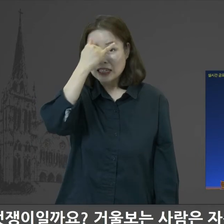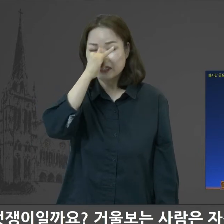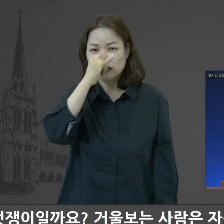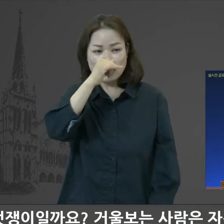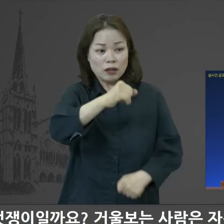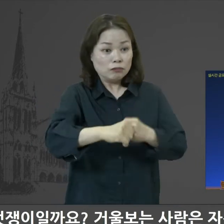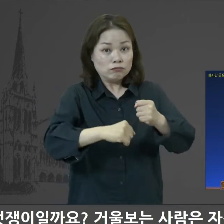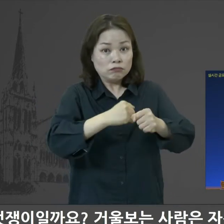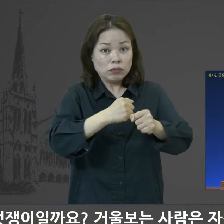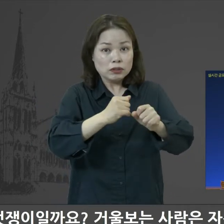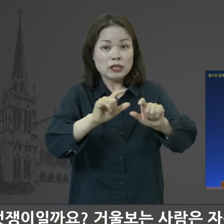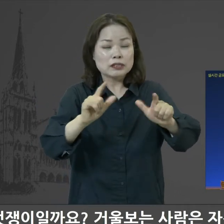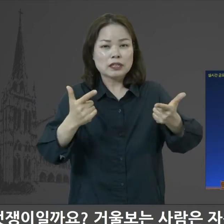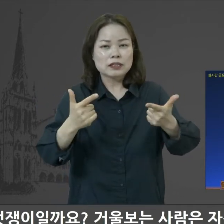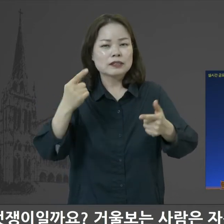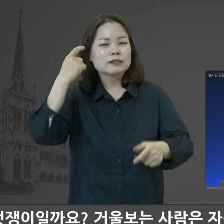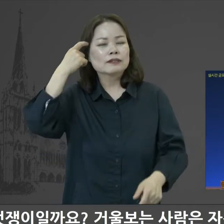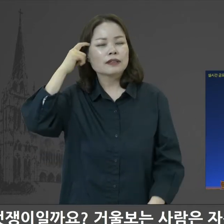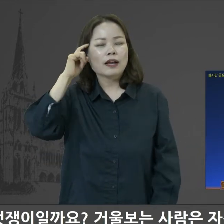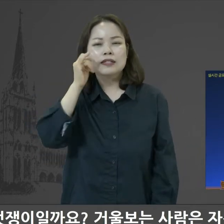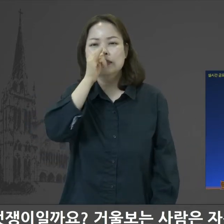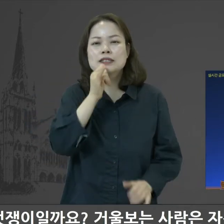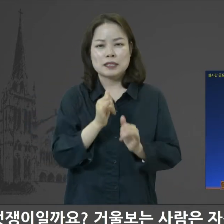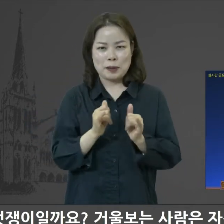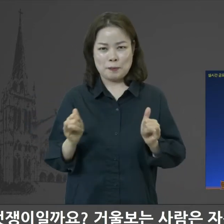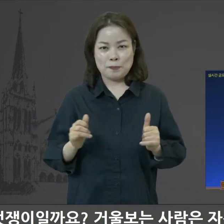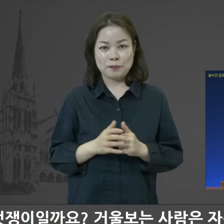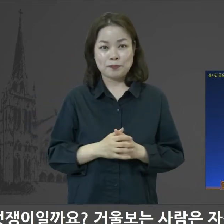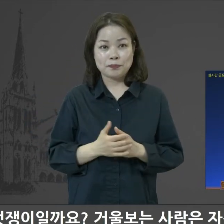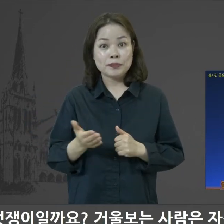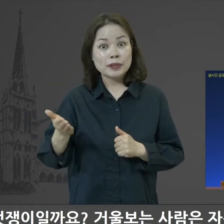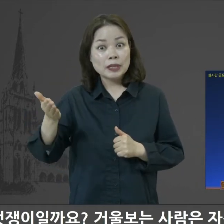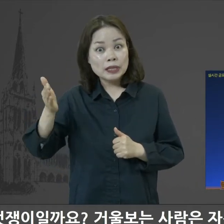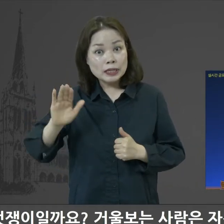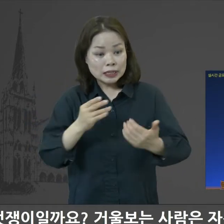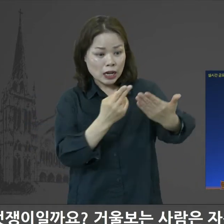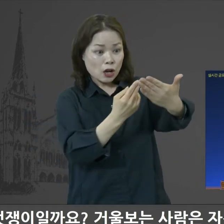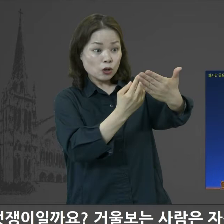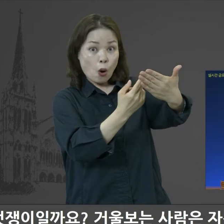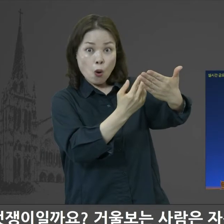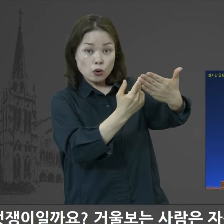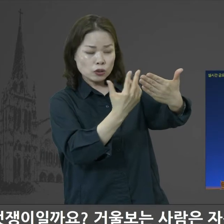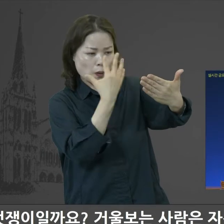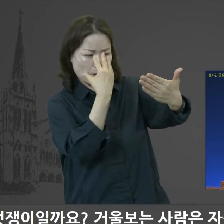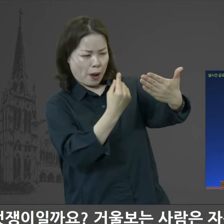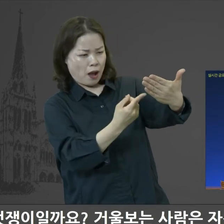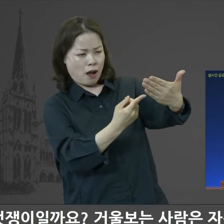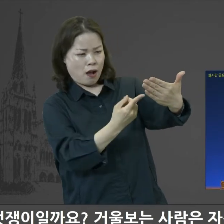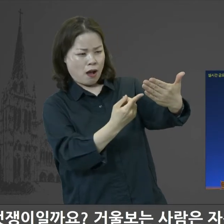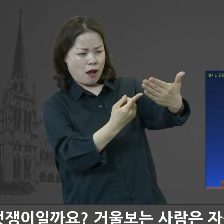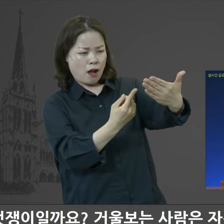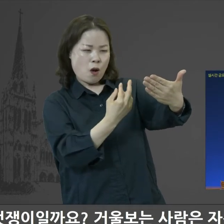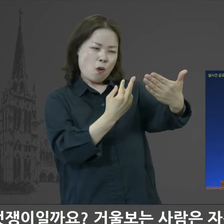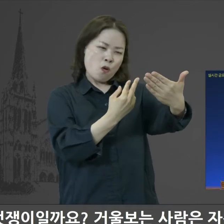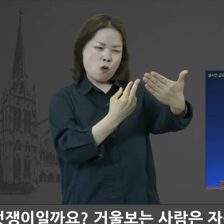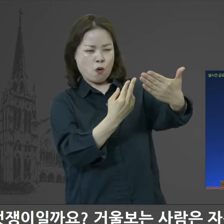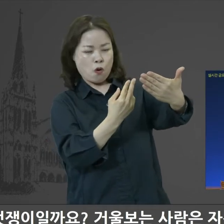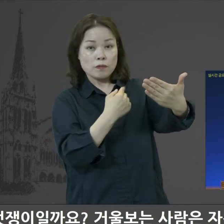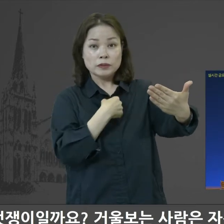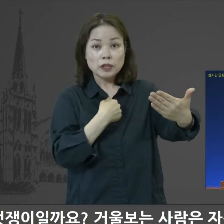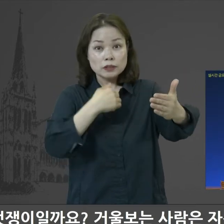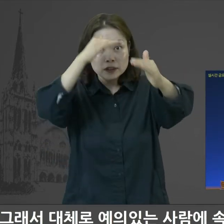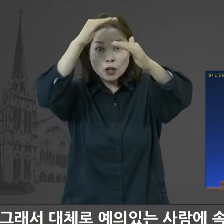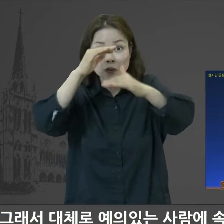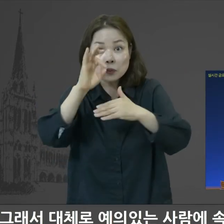아무렇게나 살지 않겠다는 의지가 있는 사람이죠. 근데 거울을 보고, 여기 이제 이 본문의 내용이